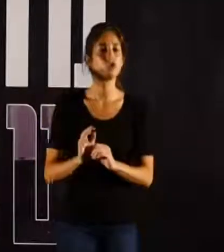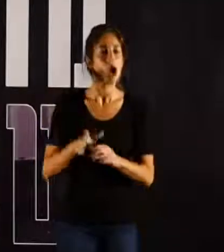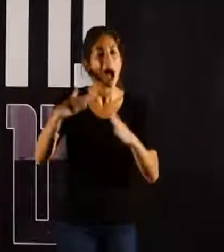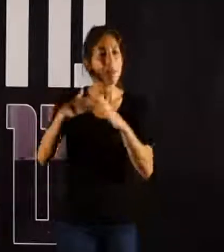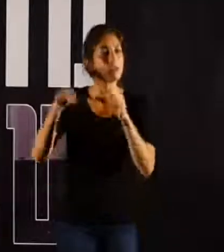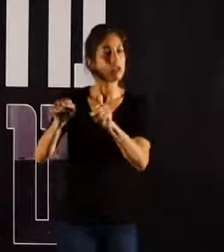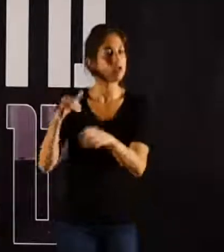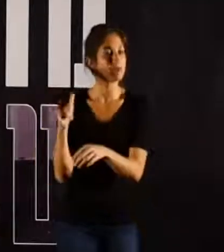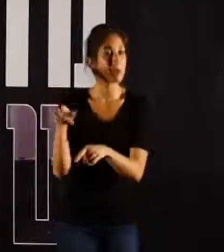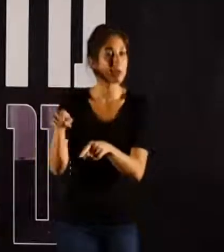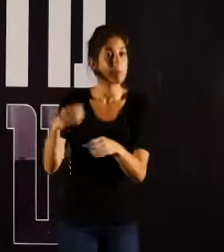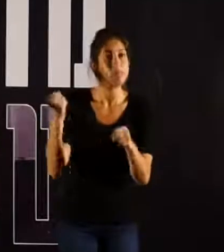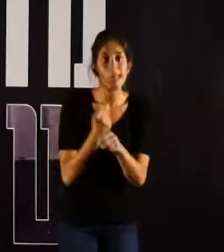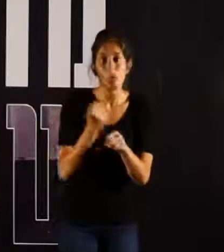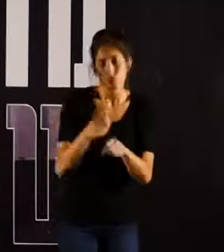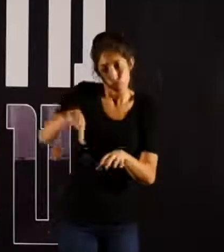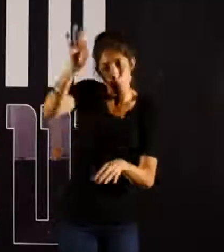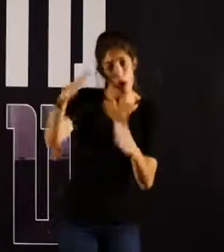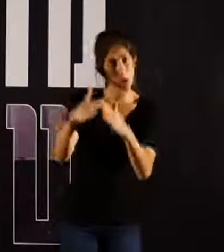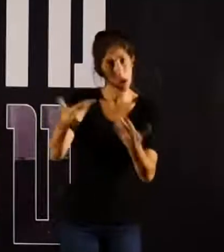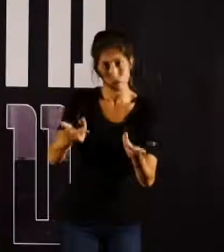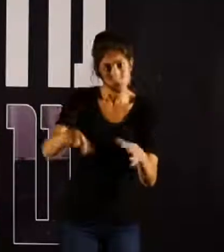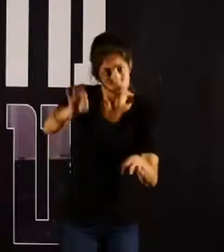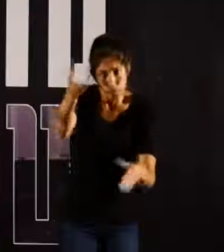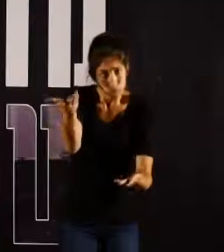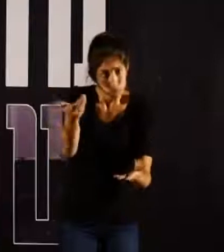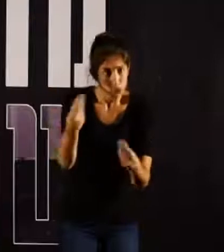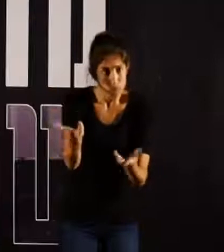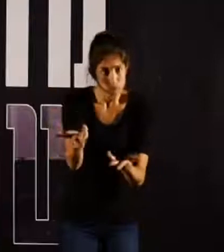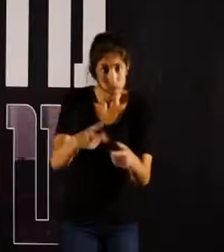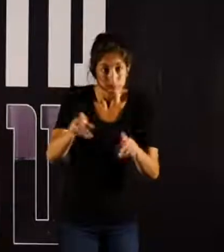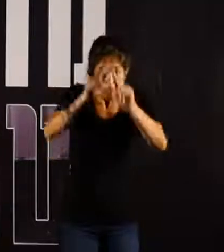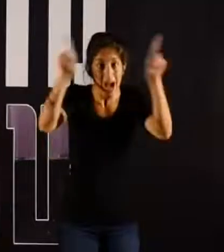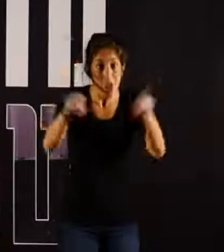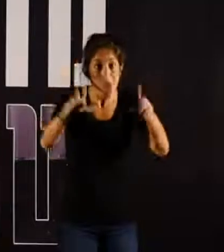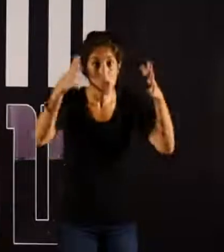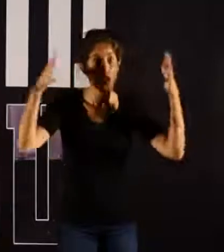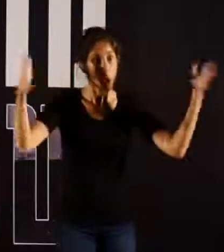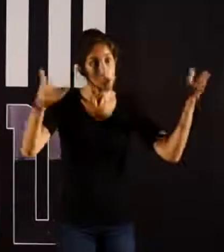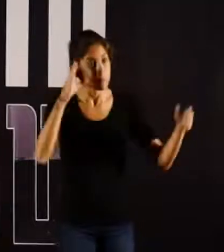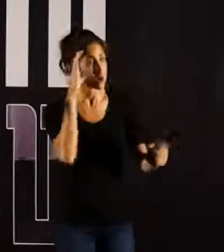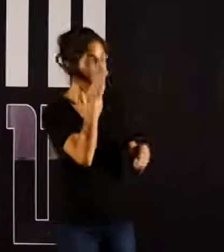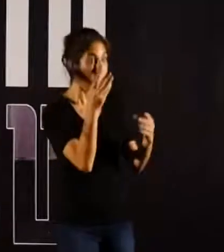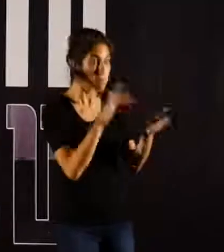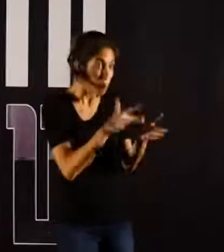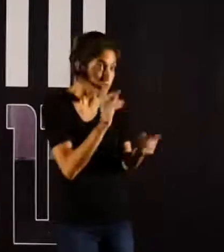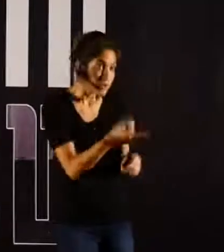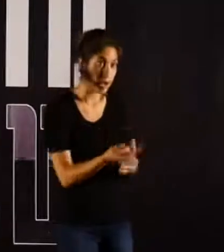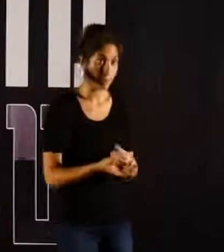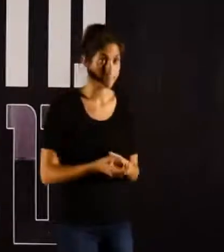אלמנת קש זה פעילות שאתה בוחר בית, שיש לו חלונות מספיק גדולים וצופה למקום שאתה צריך.